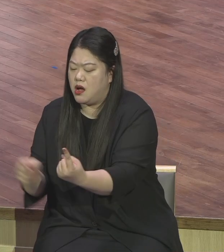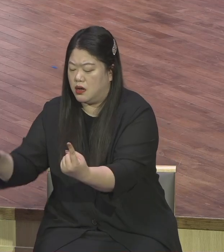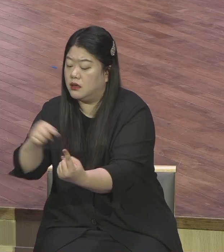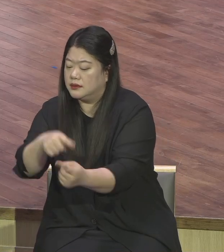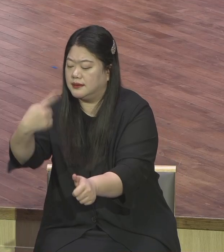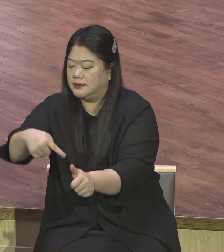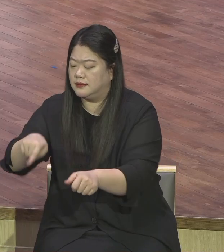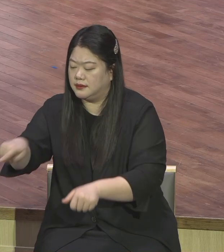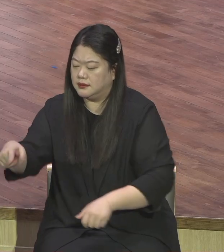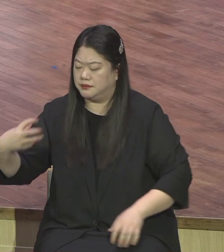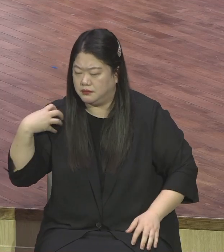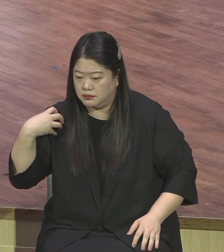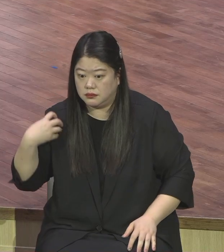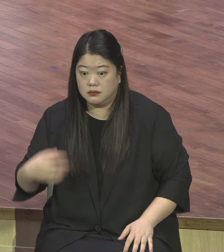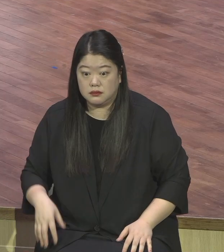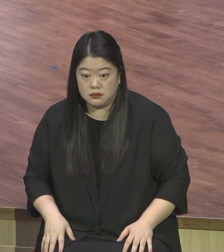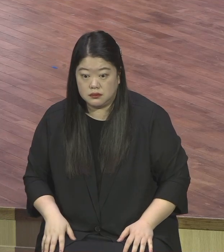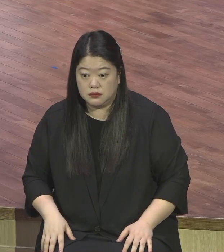그러니까 아나니아가